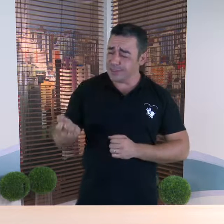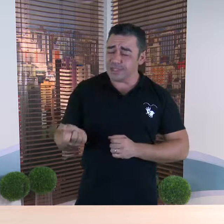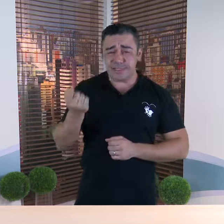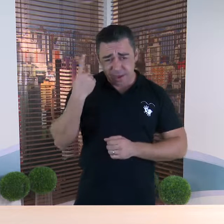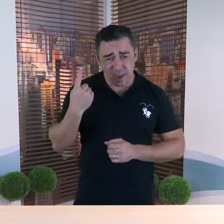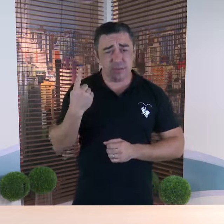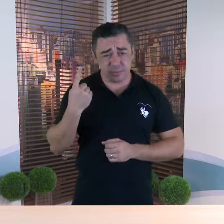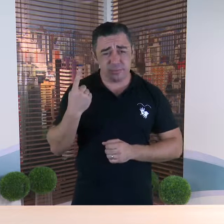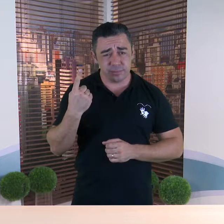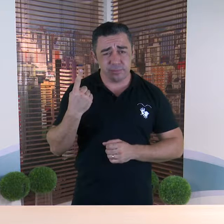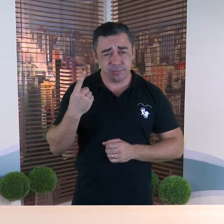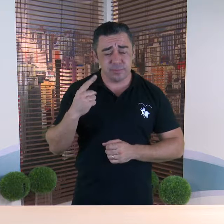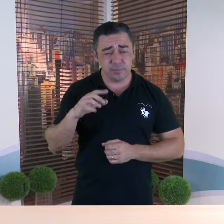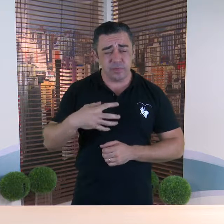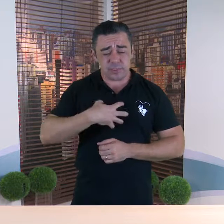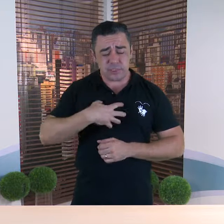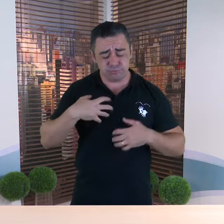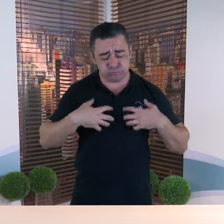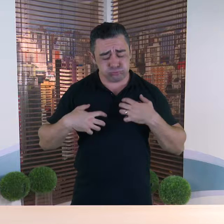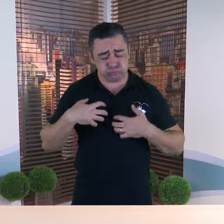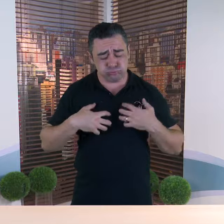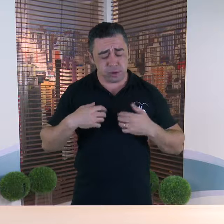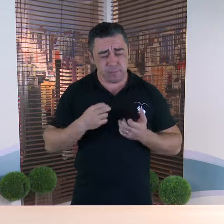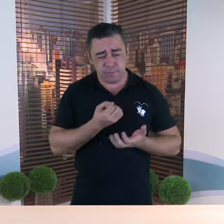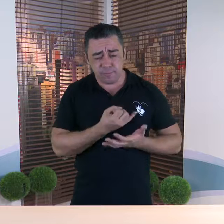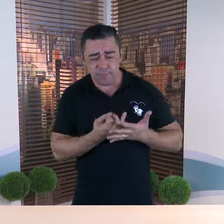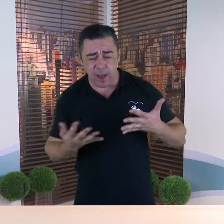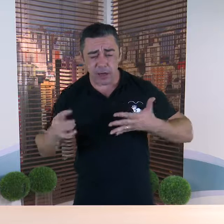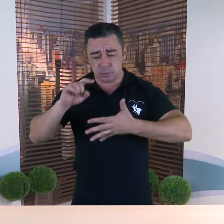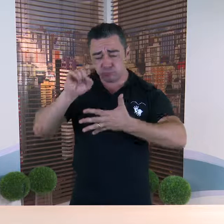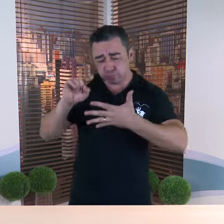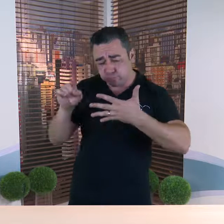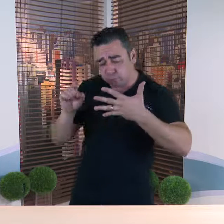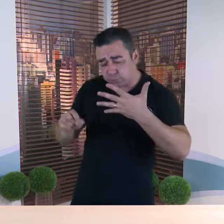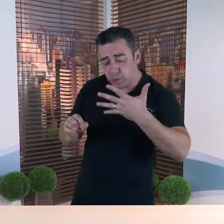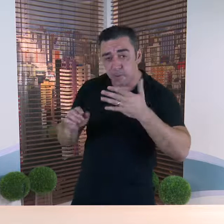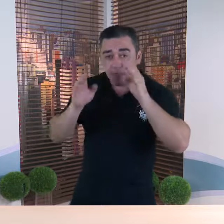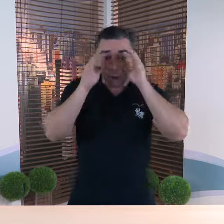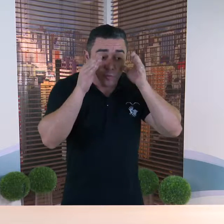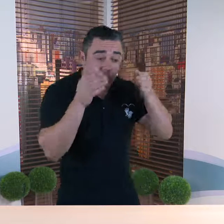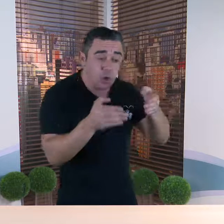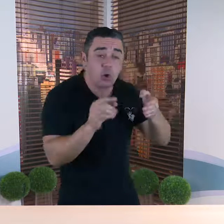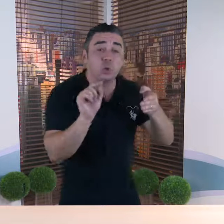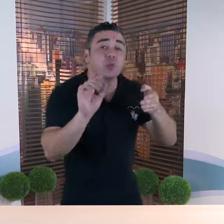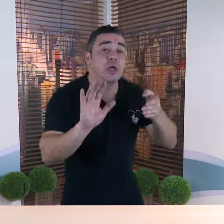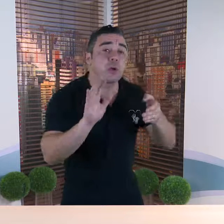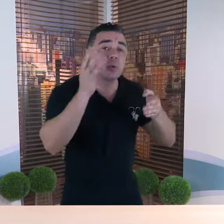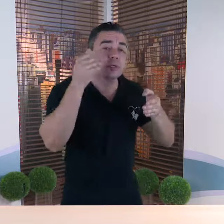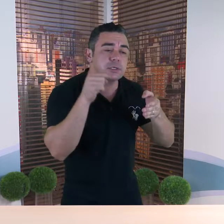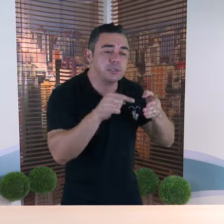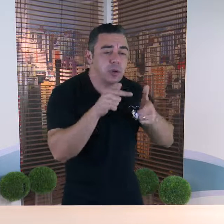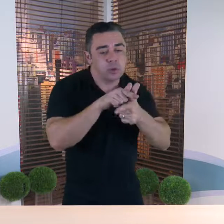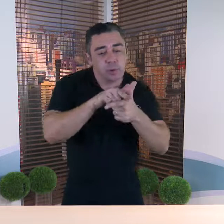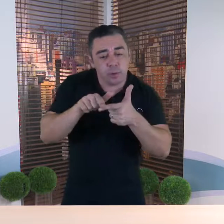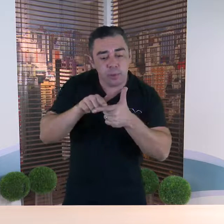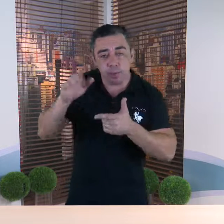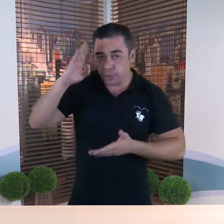nos soar um pouco estranho e trazer uma série de questionamentos. Então, insisto, foco no enigma e no problema do